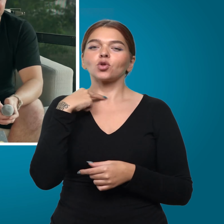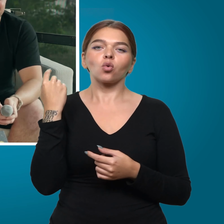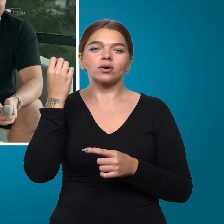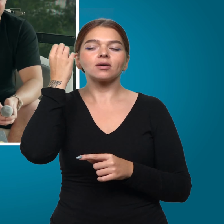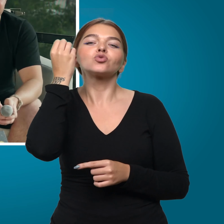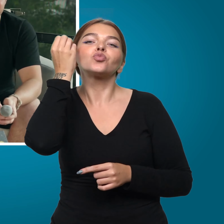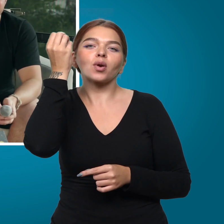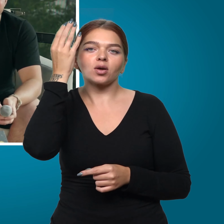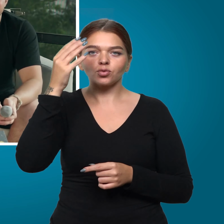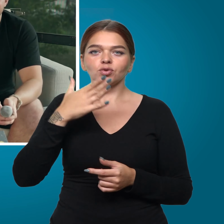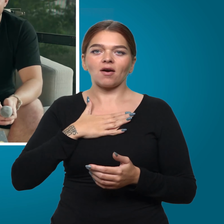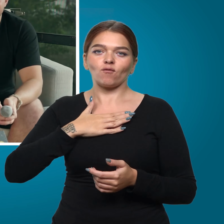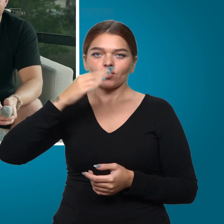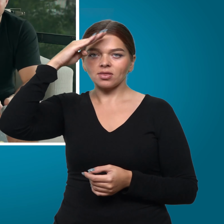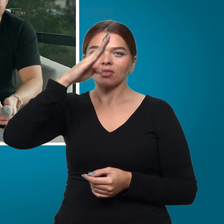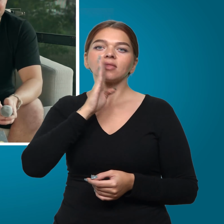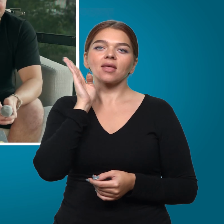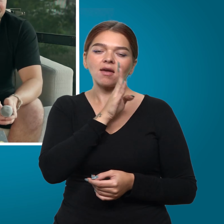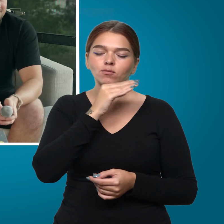dėl ko pykti.